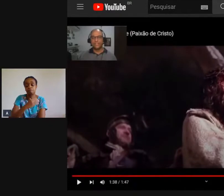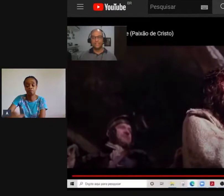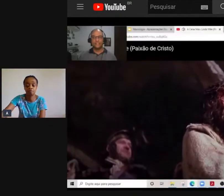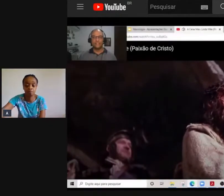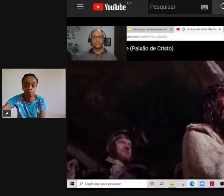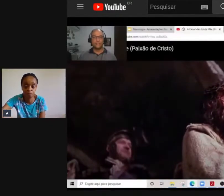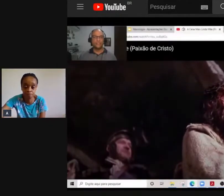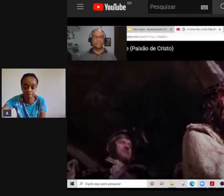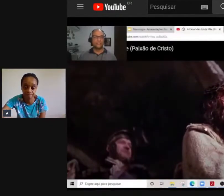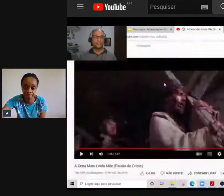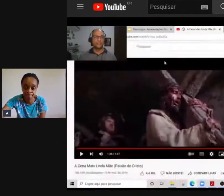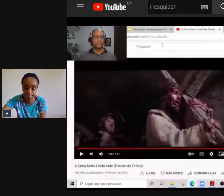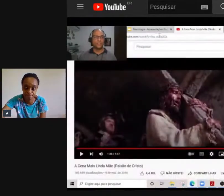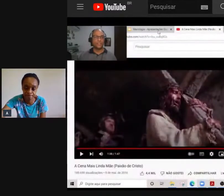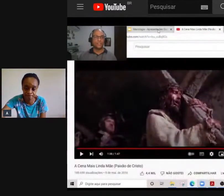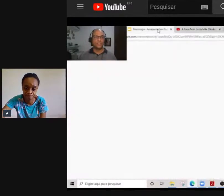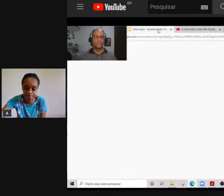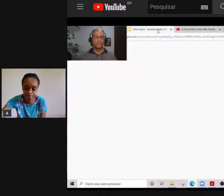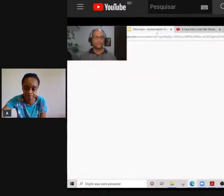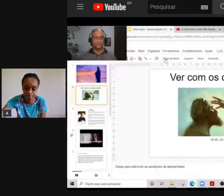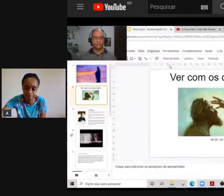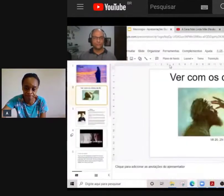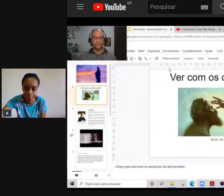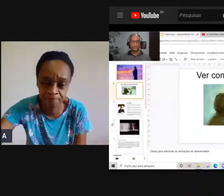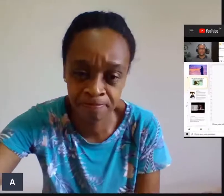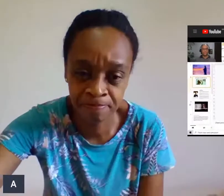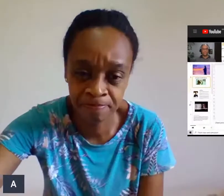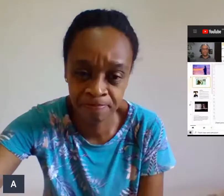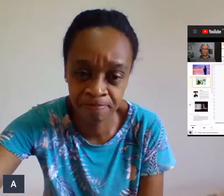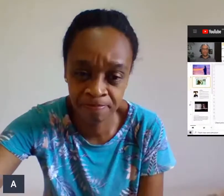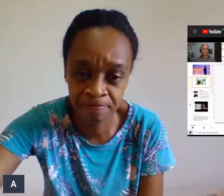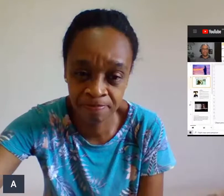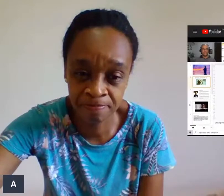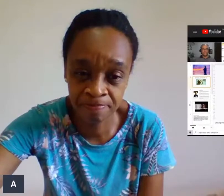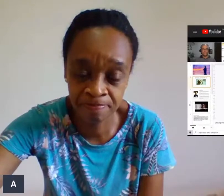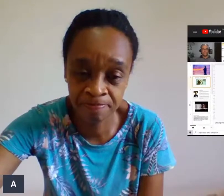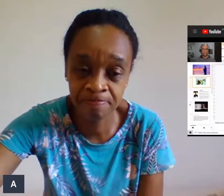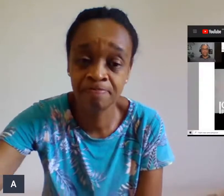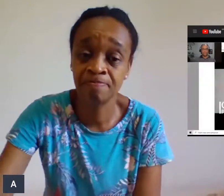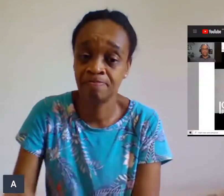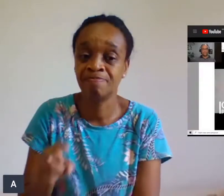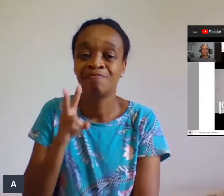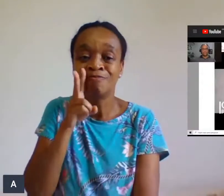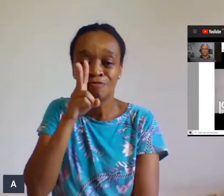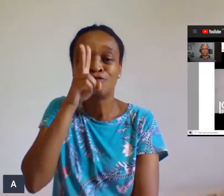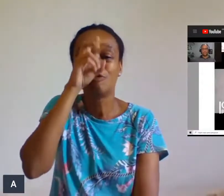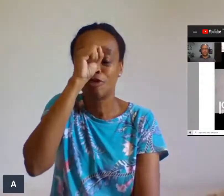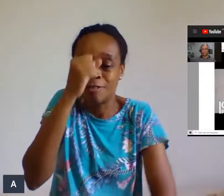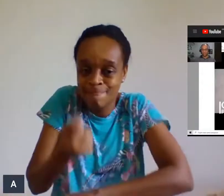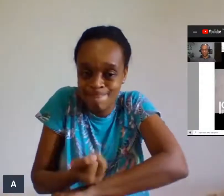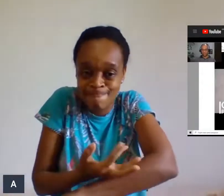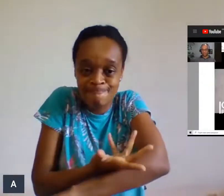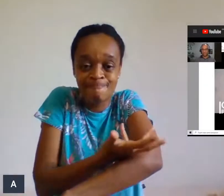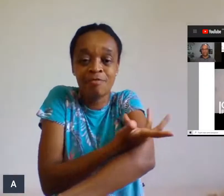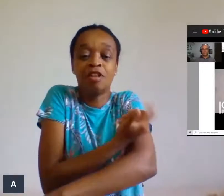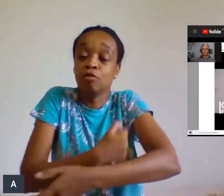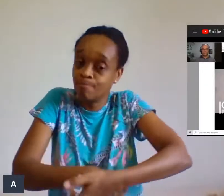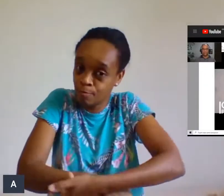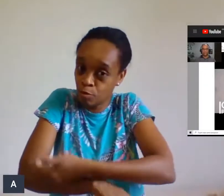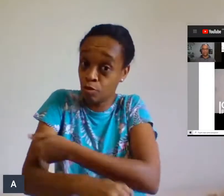E essa é a cena, uma cena fortíssima do filme, mas é uma cena que nos